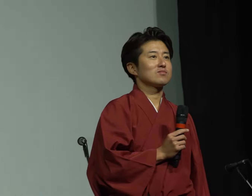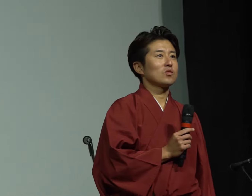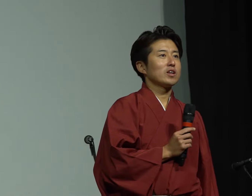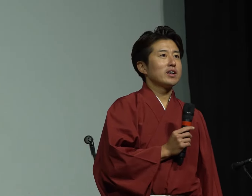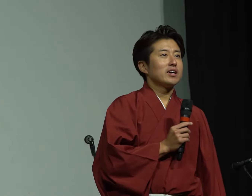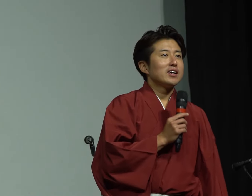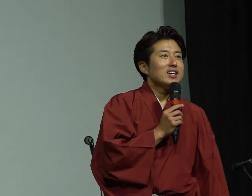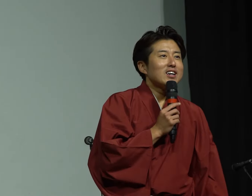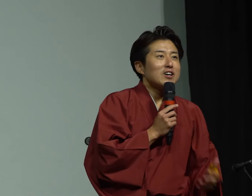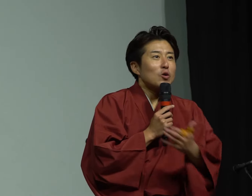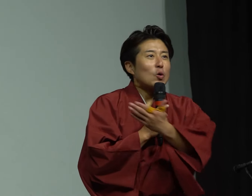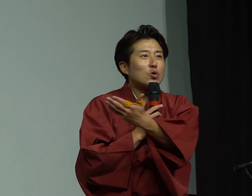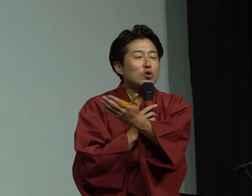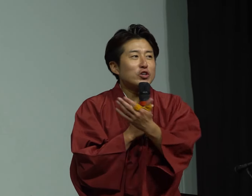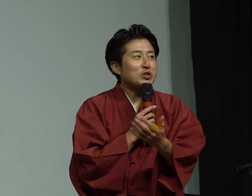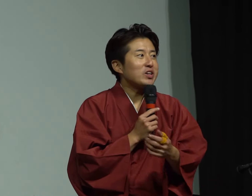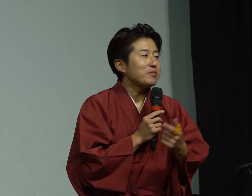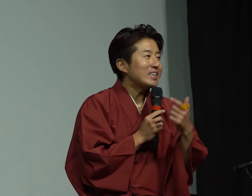dojo.